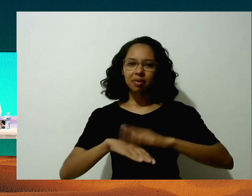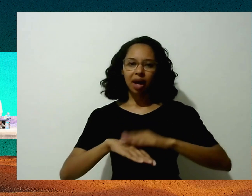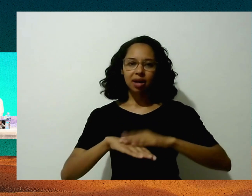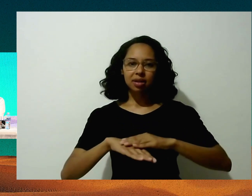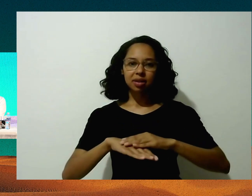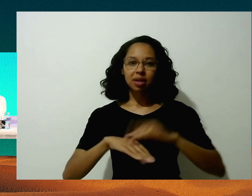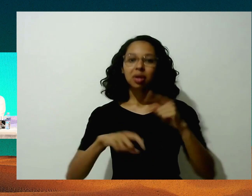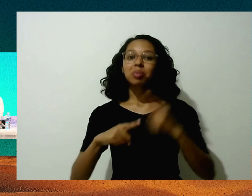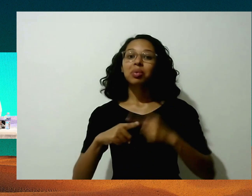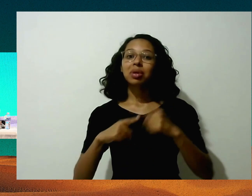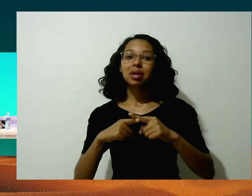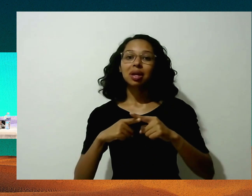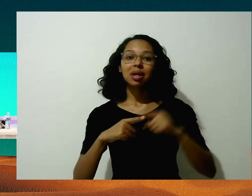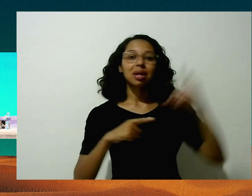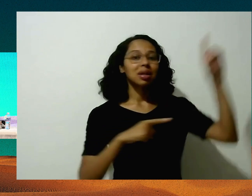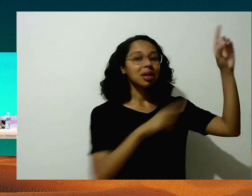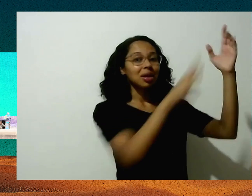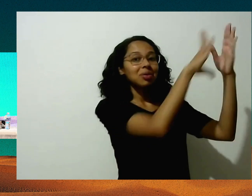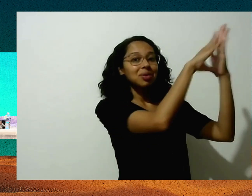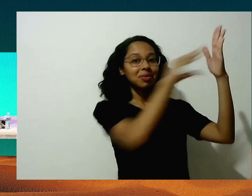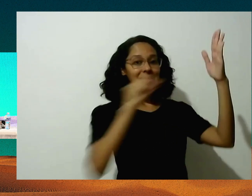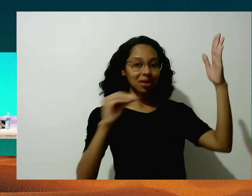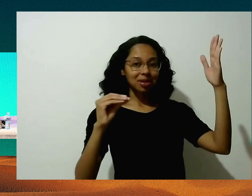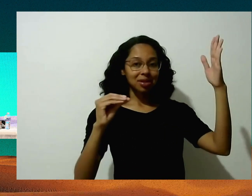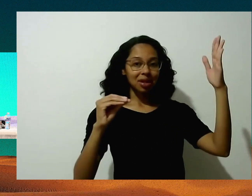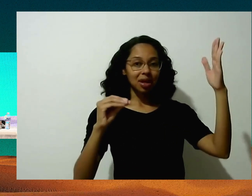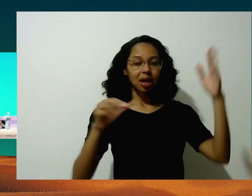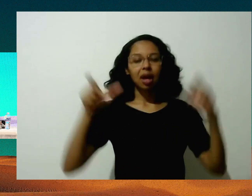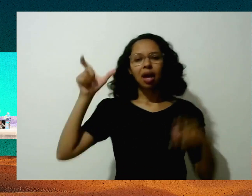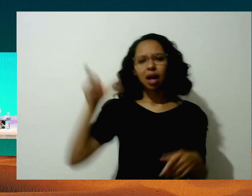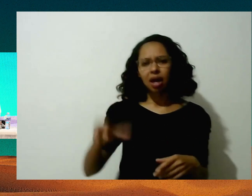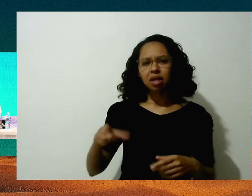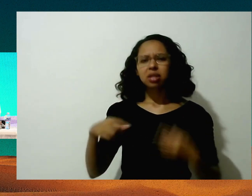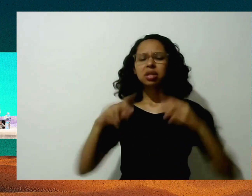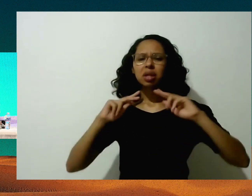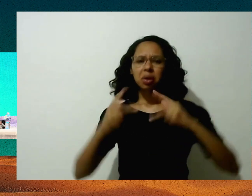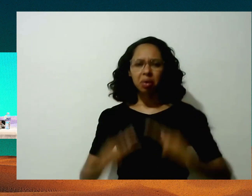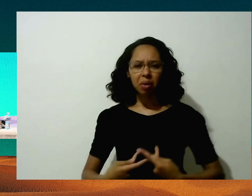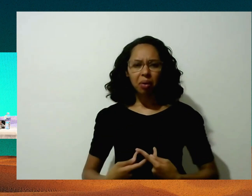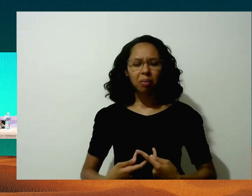not man. é Deus. It is God Usando o seu canal. using his channel.